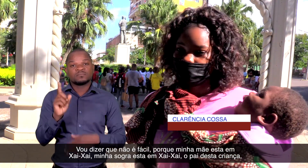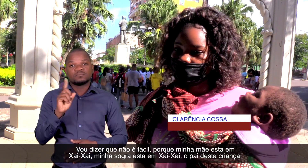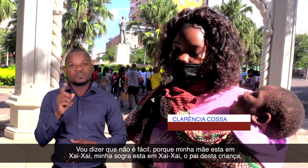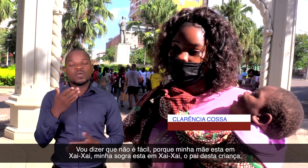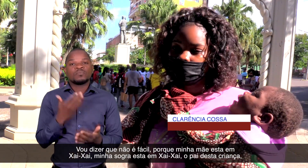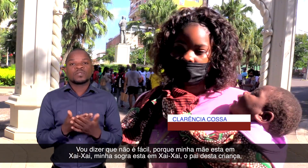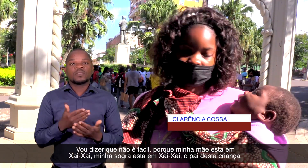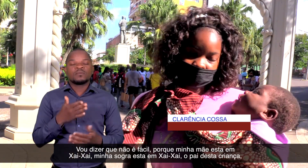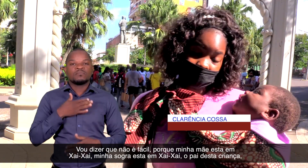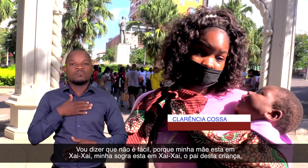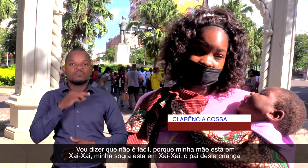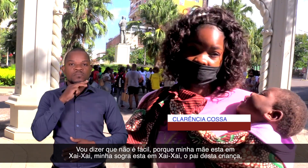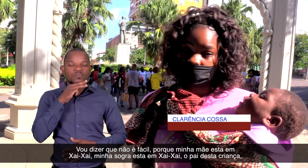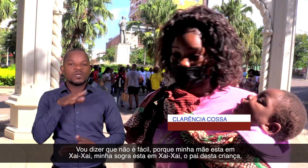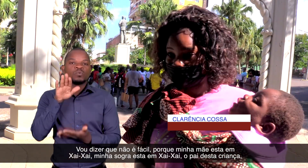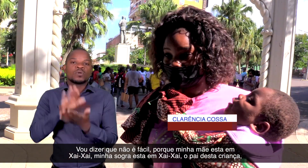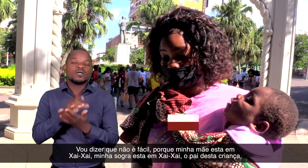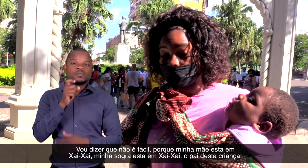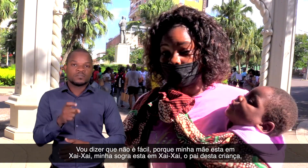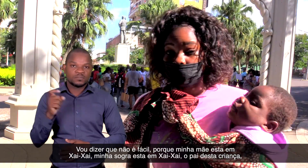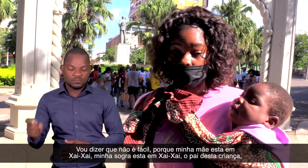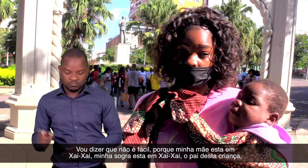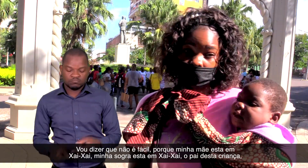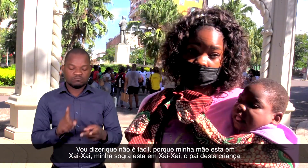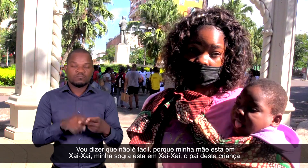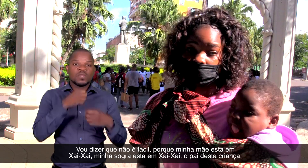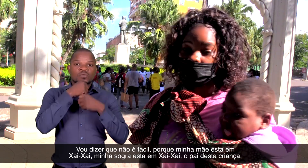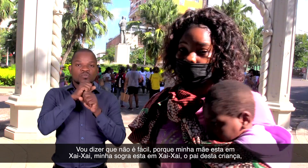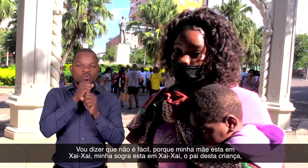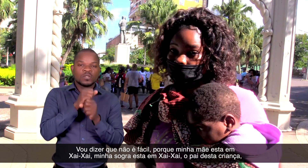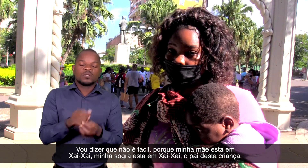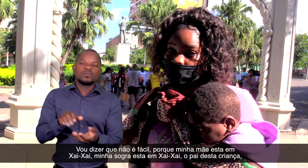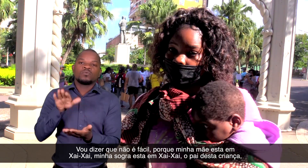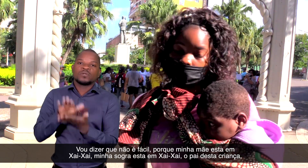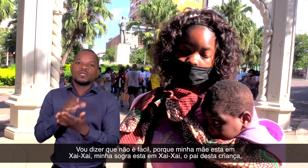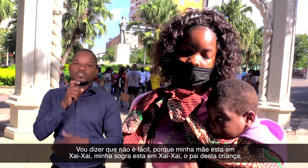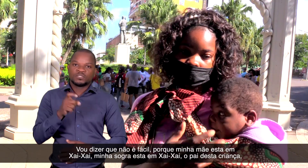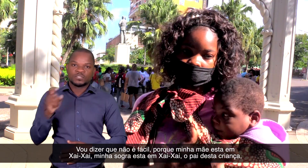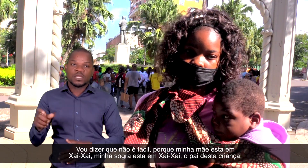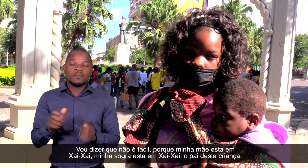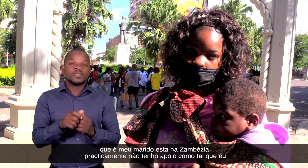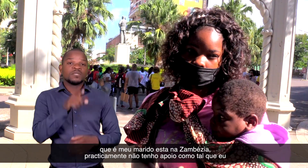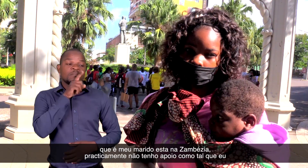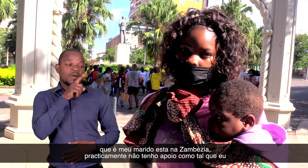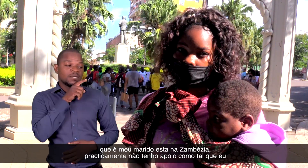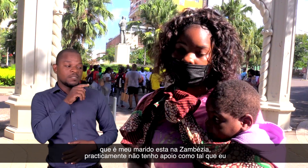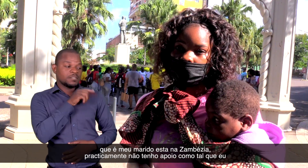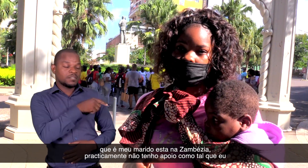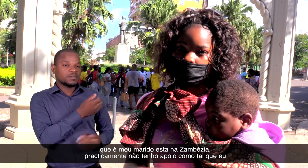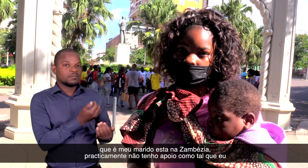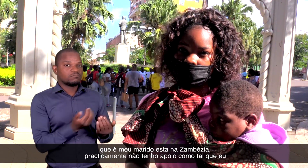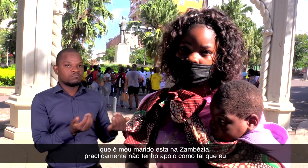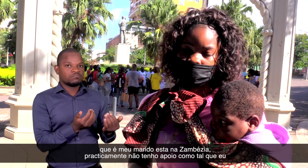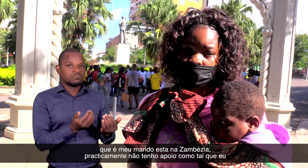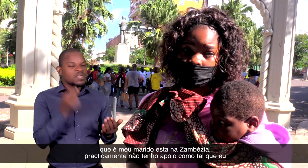minha mãe tem xeixai, minha sogra está em xeixai. O pai dessa criança, que é o meu marido, está